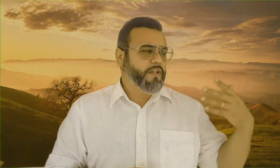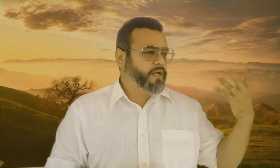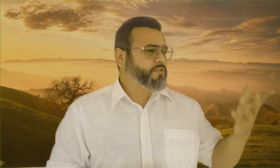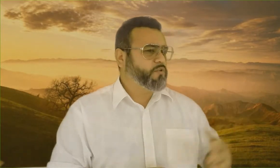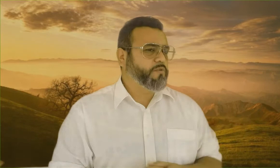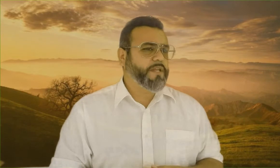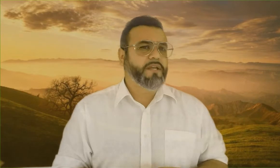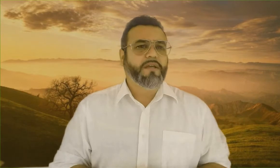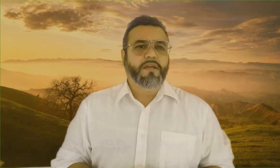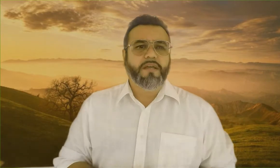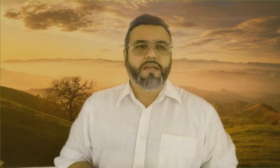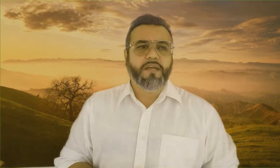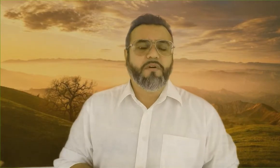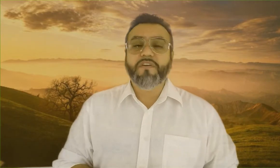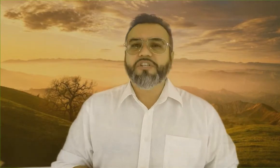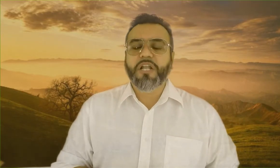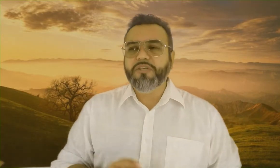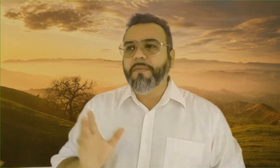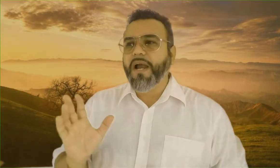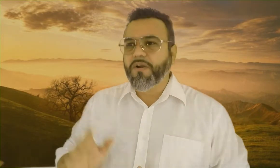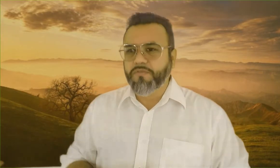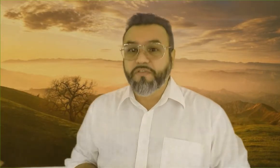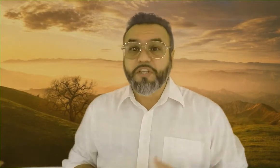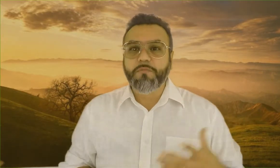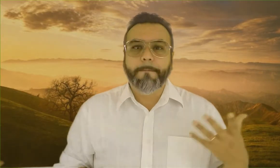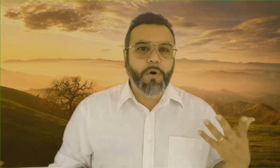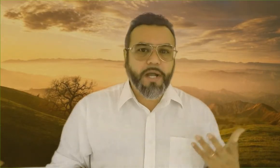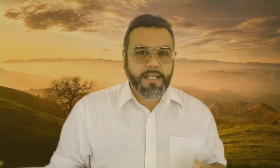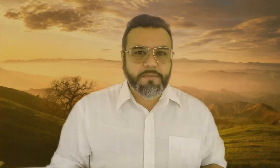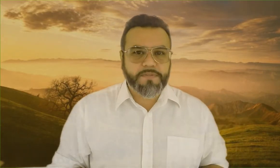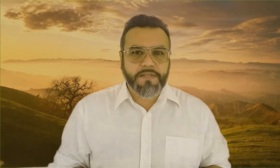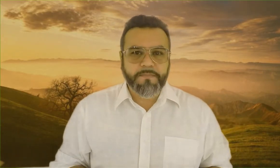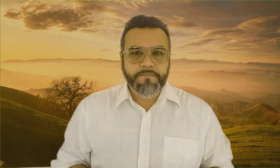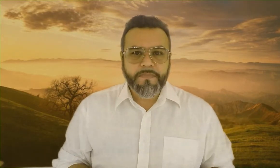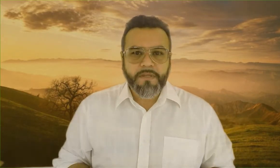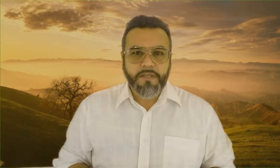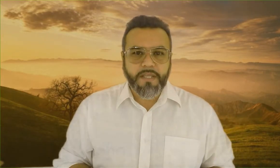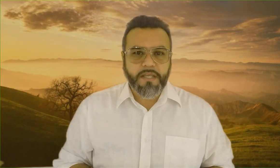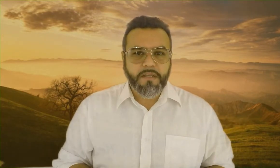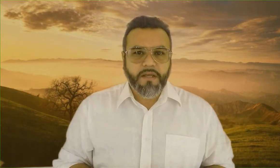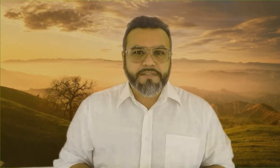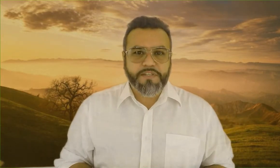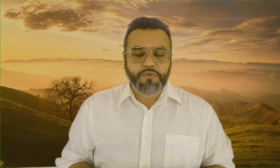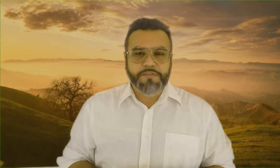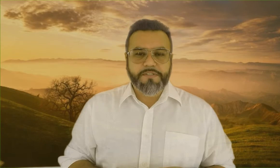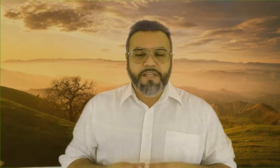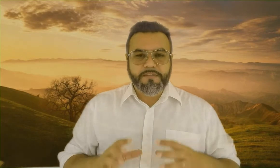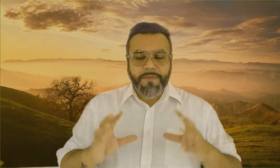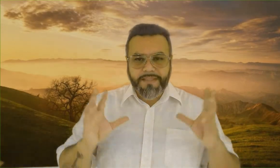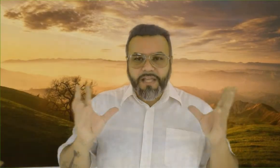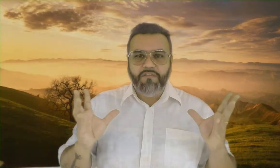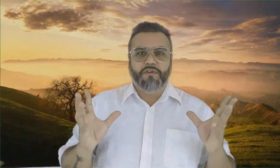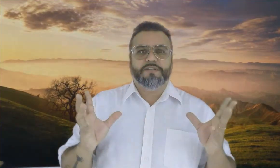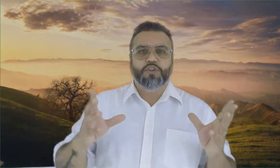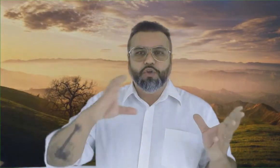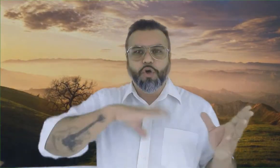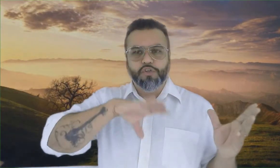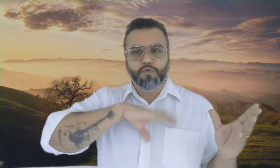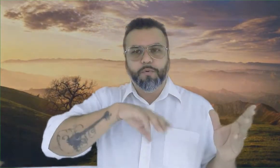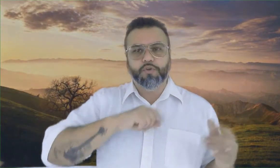falar sobre o Evangelho de Marcos, vou falar sobre Apocalipse, né? As questões das metáforas do nosso